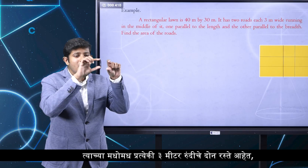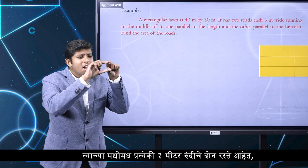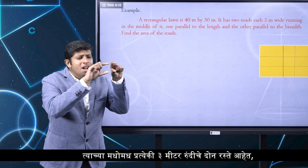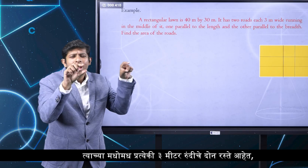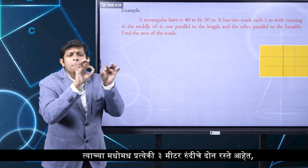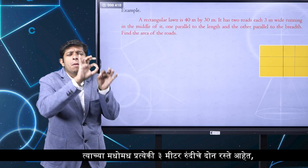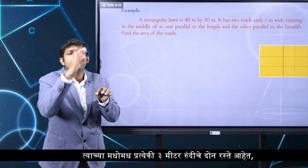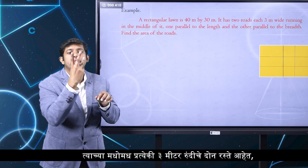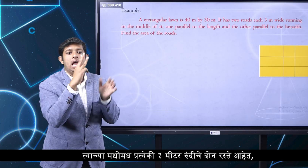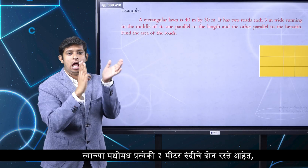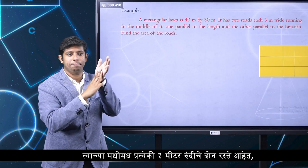मीटर रुंदीचे 2 रस्ते आहेत.